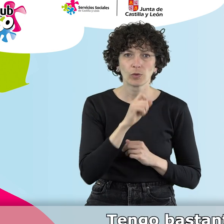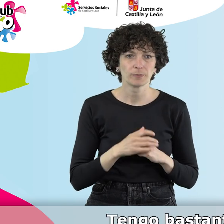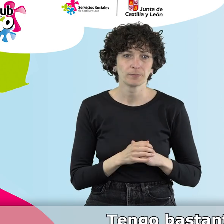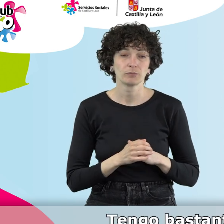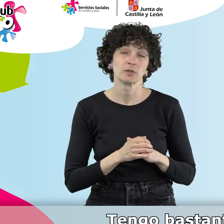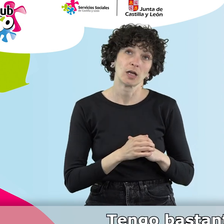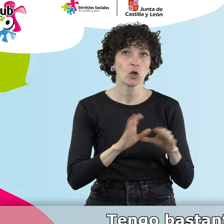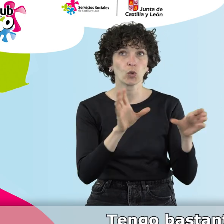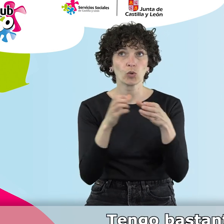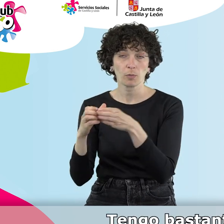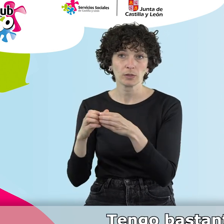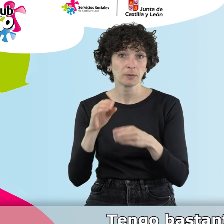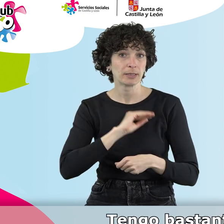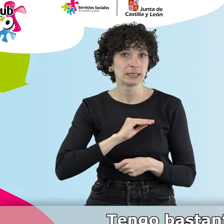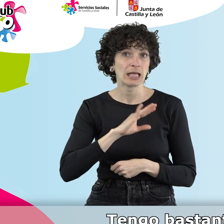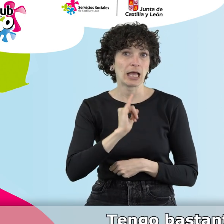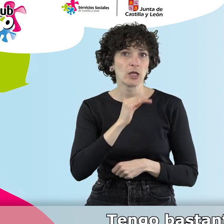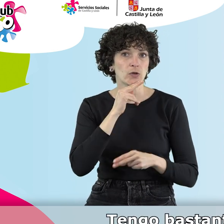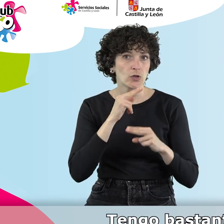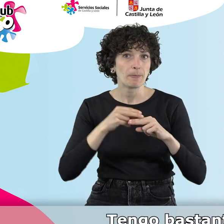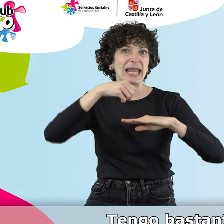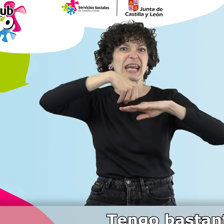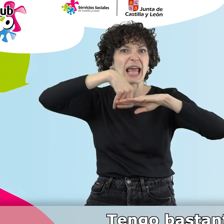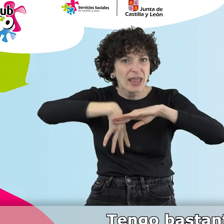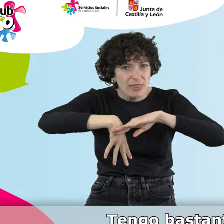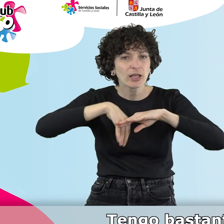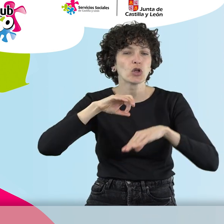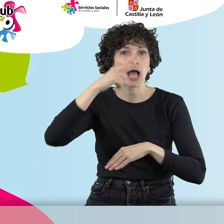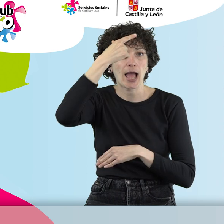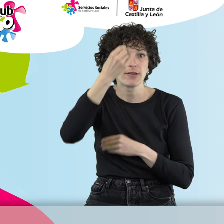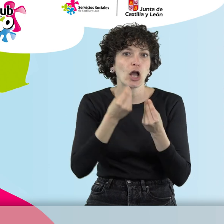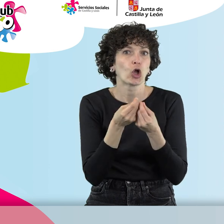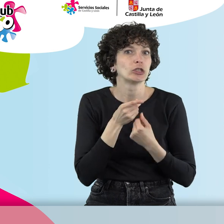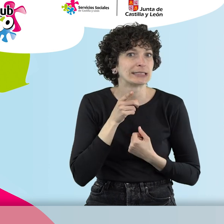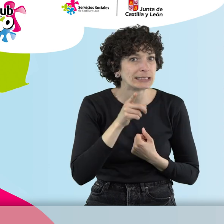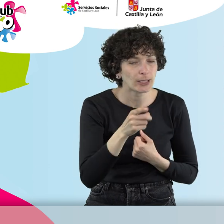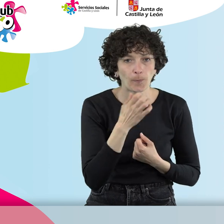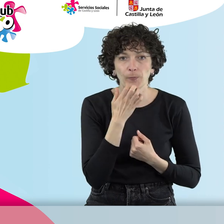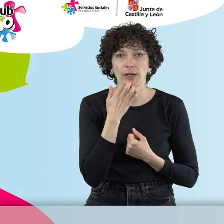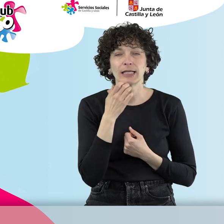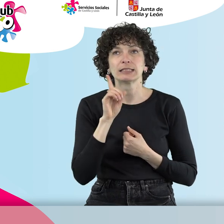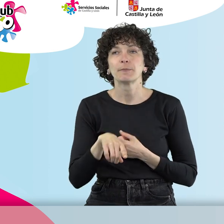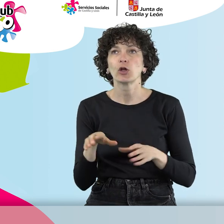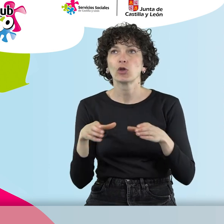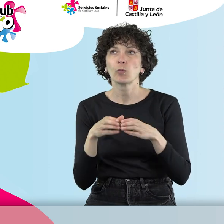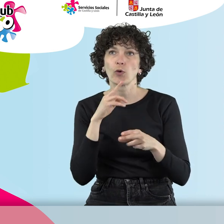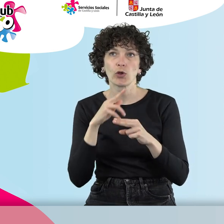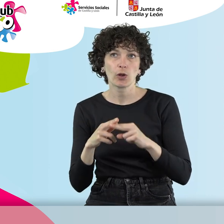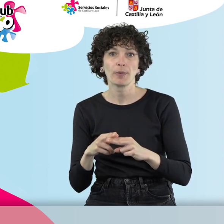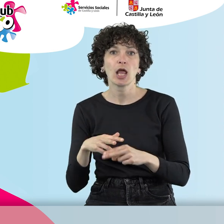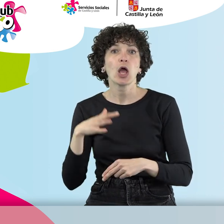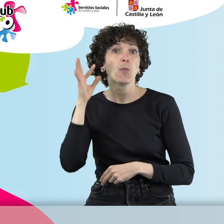Tengo bastantes grupos con Raíces, con Ávila Contigo y Mujeres